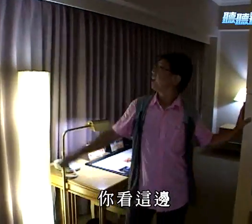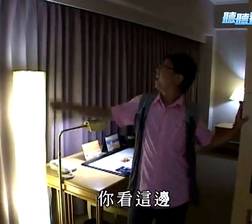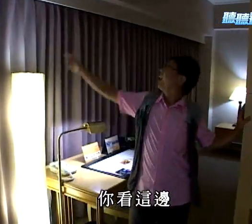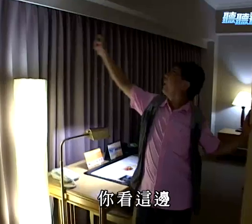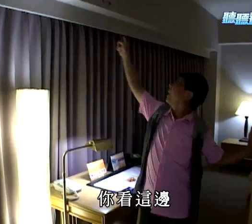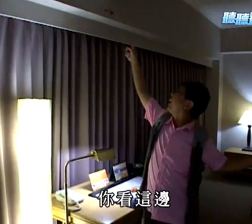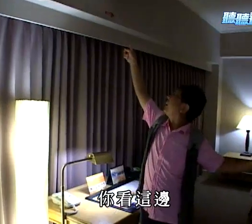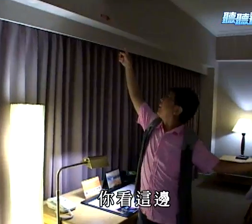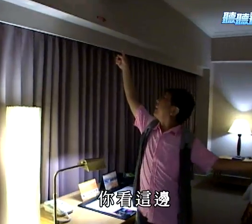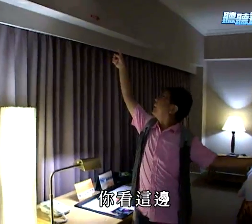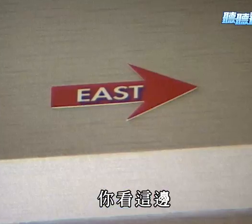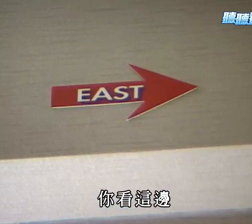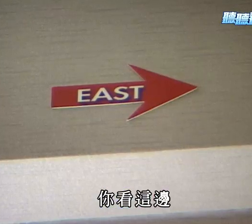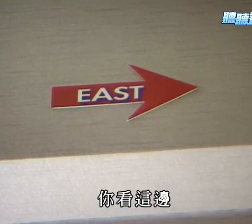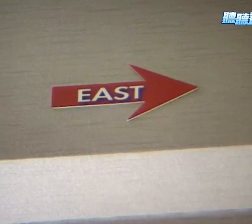边，嗯，